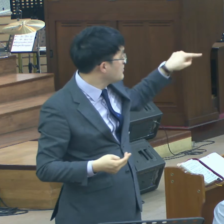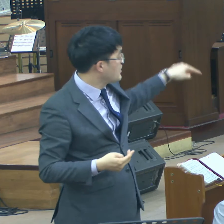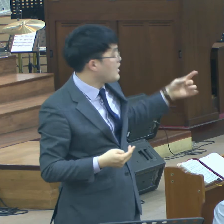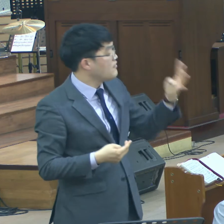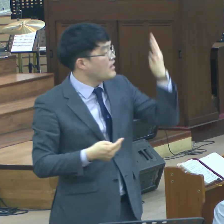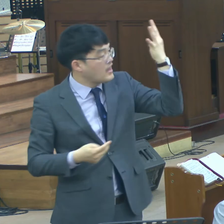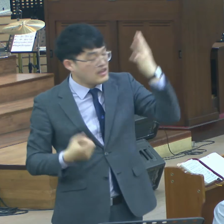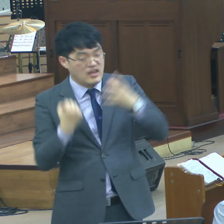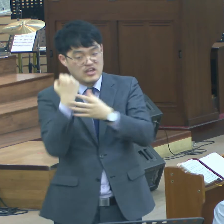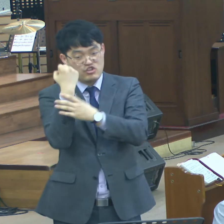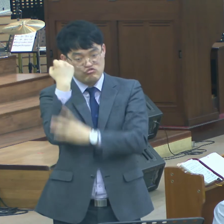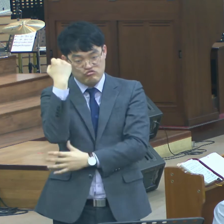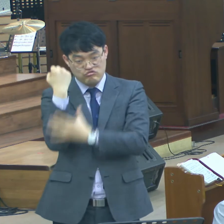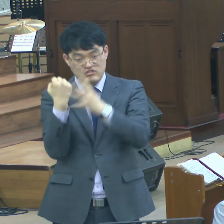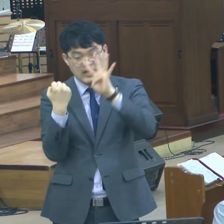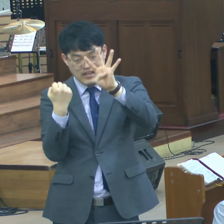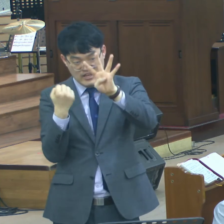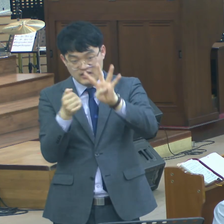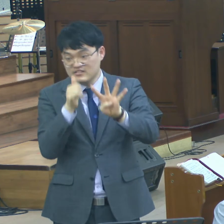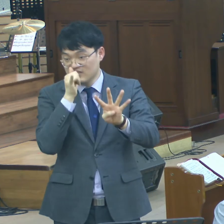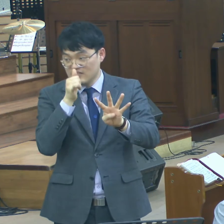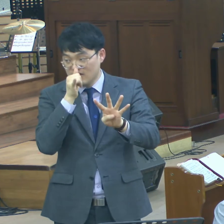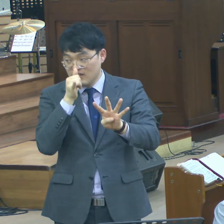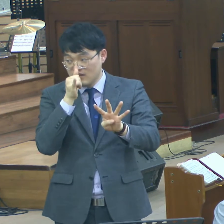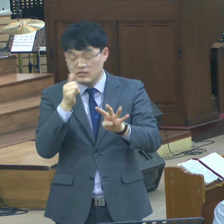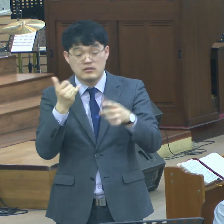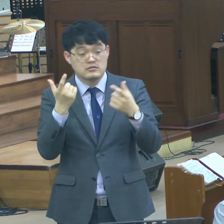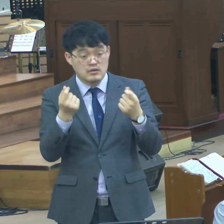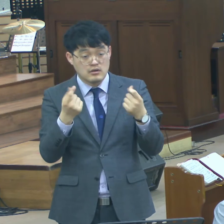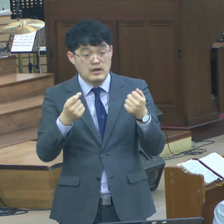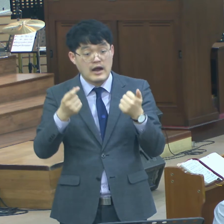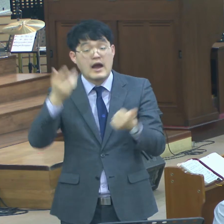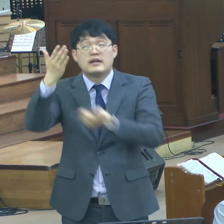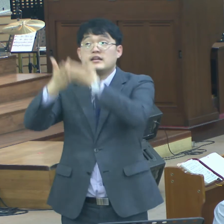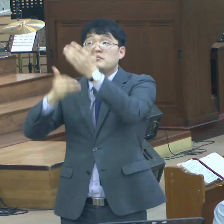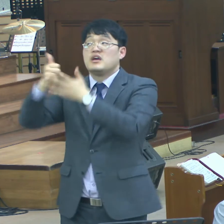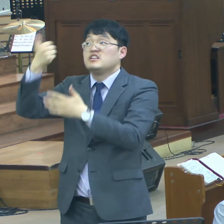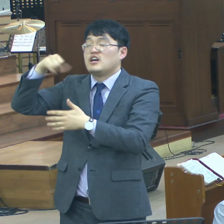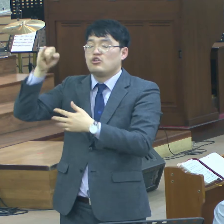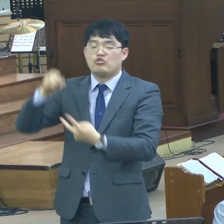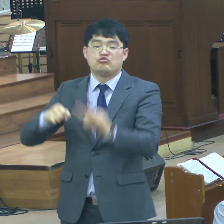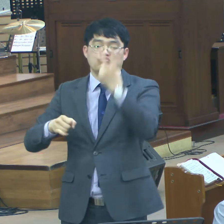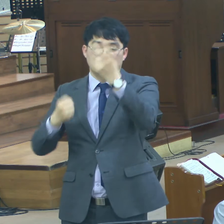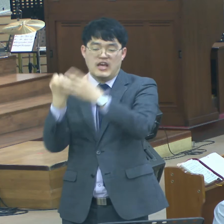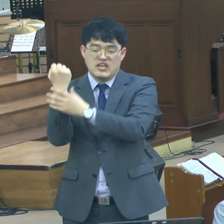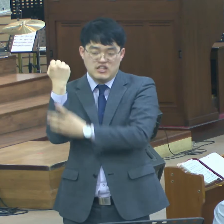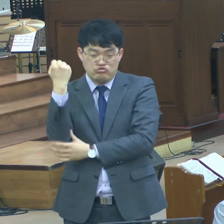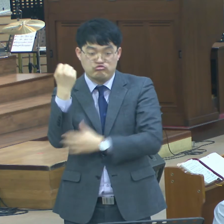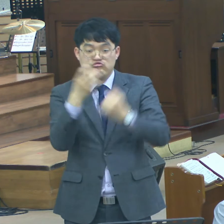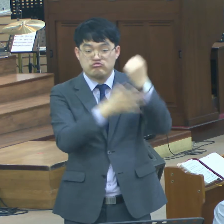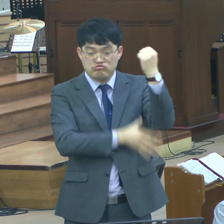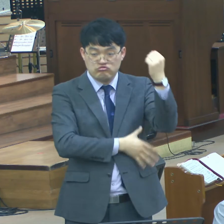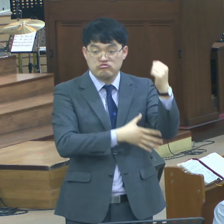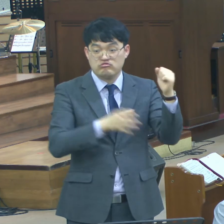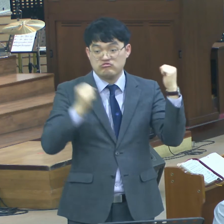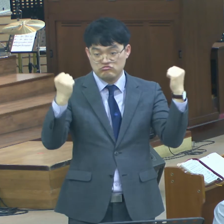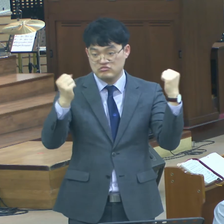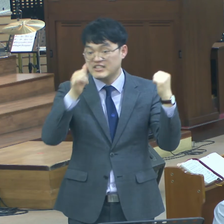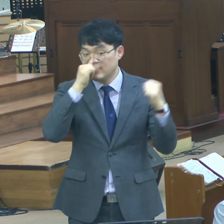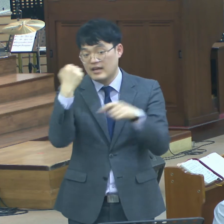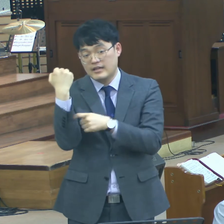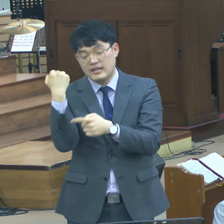하나님과의 관계를 맺고 하나님의 후원을 받는 하나님의 자녀는 2개의 기둥이 있다는 거예요. 예수님 설명하신 거예요. 하나는